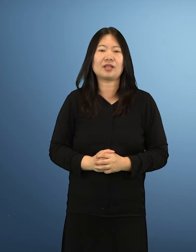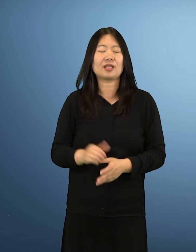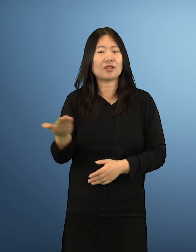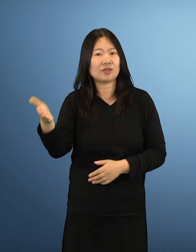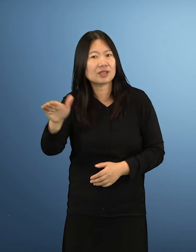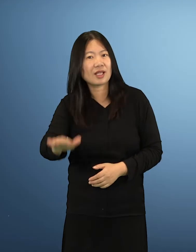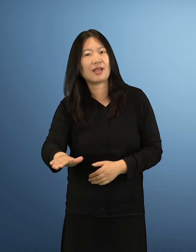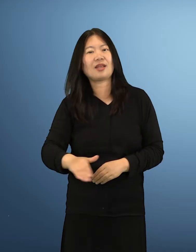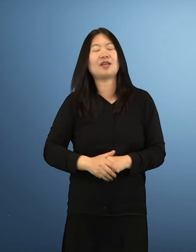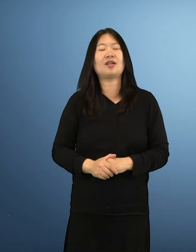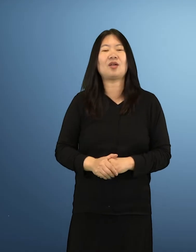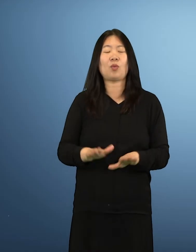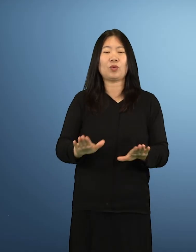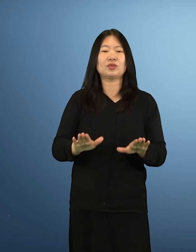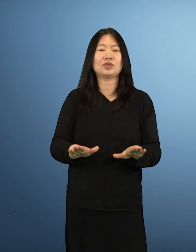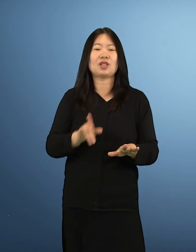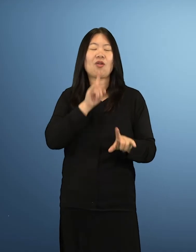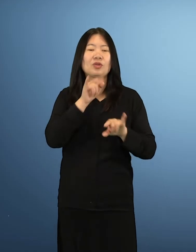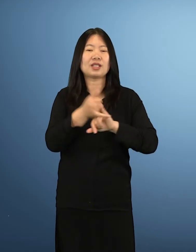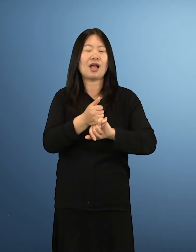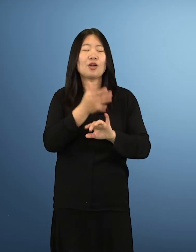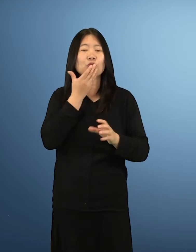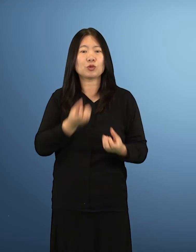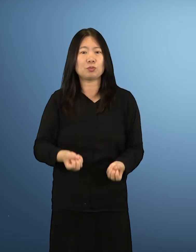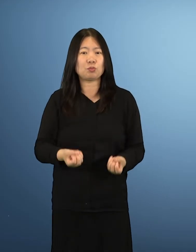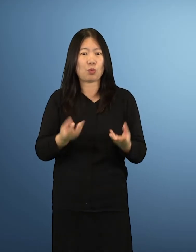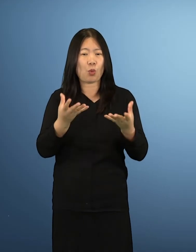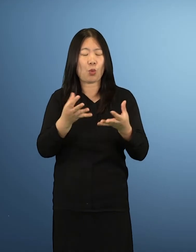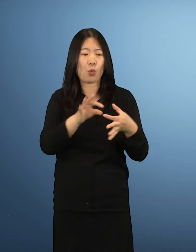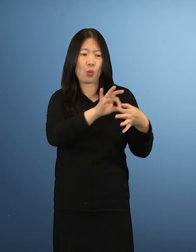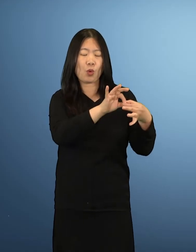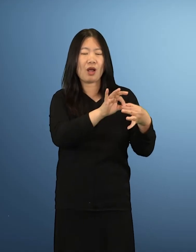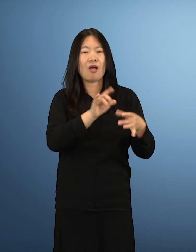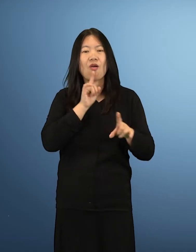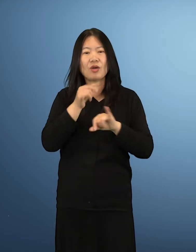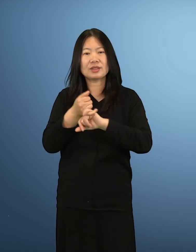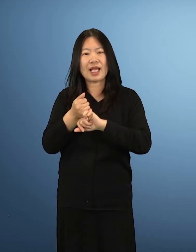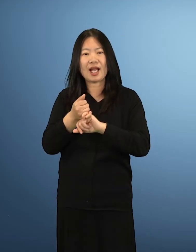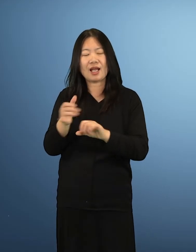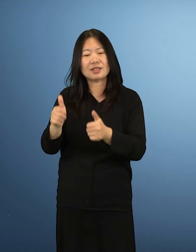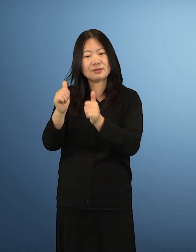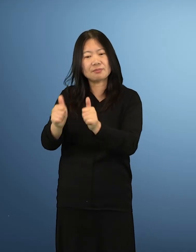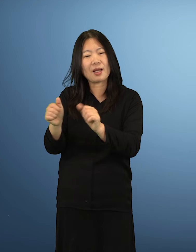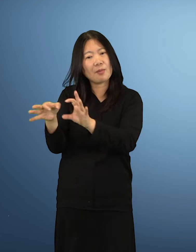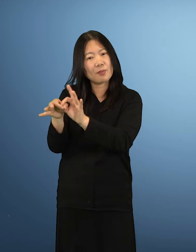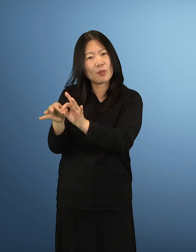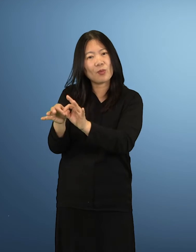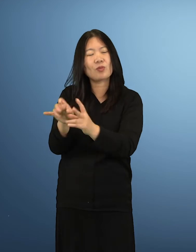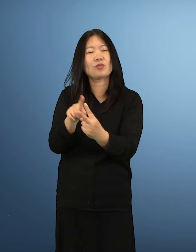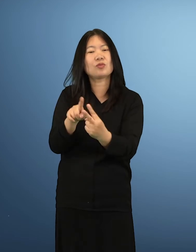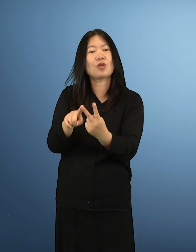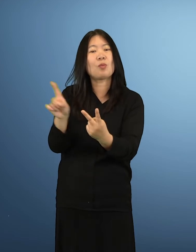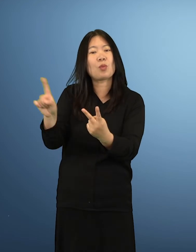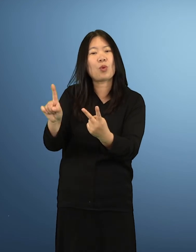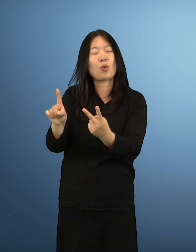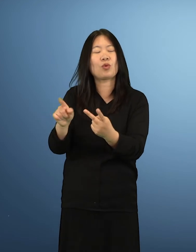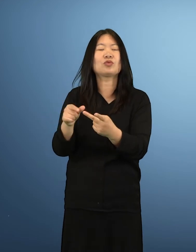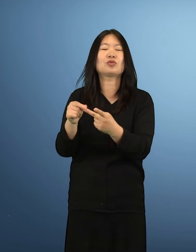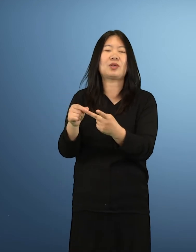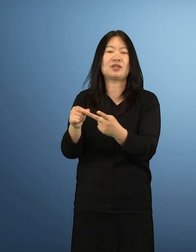근데 오늘은 언약적 축복으로 흐르고 있어요? 언약적 심판으로 흐르고 있어요?